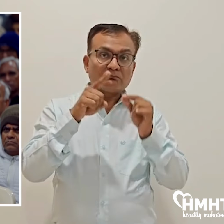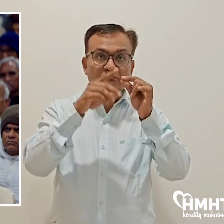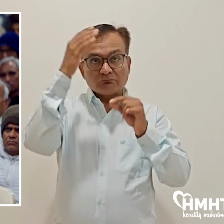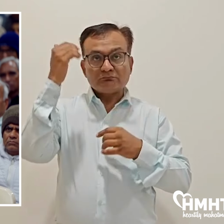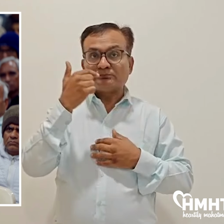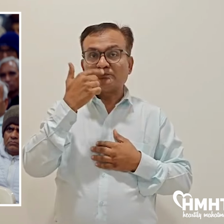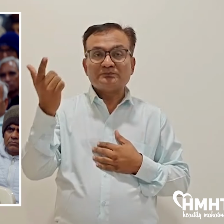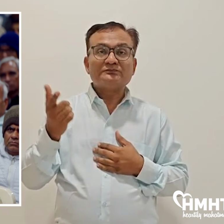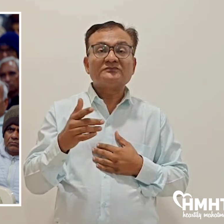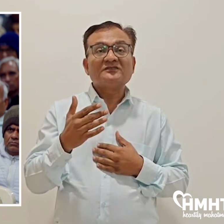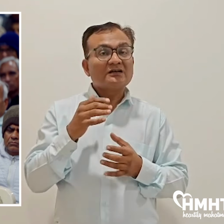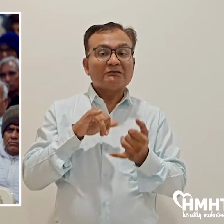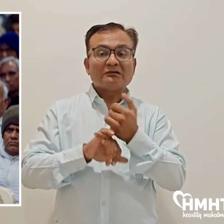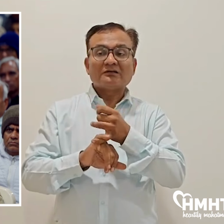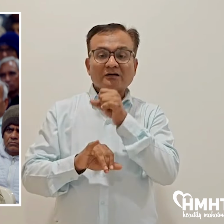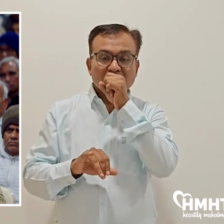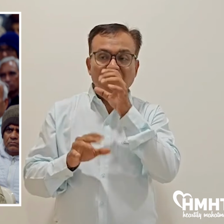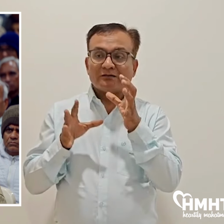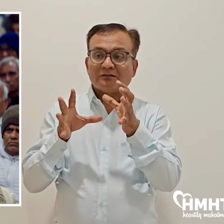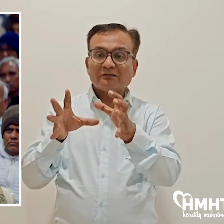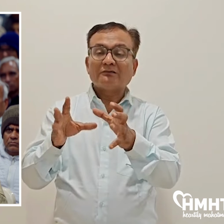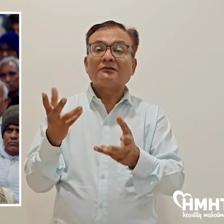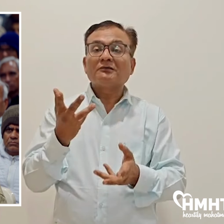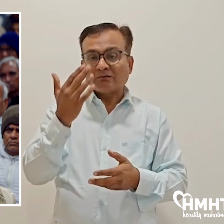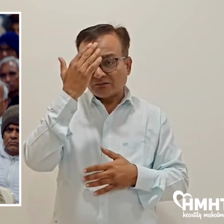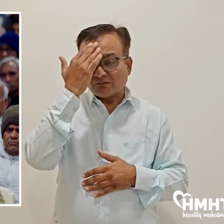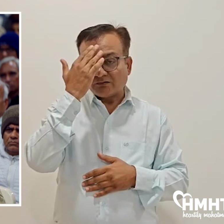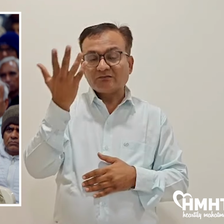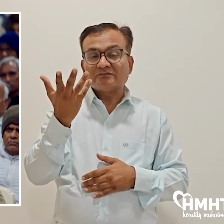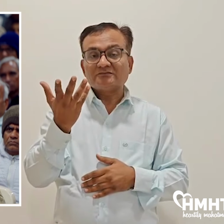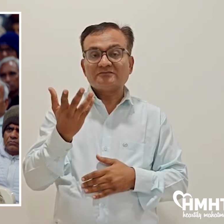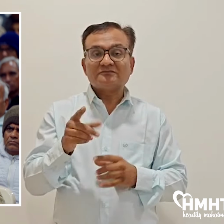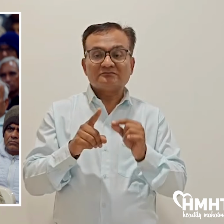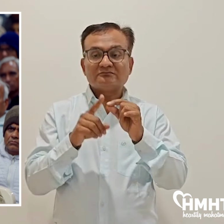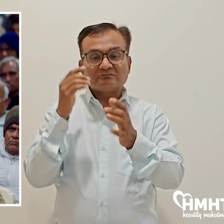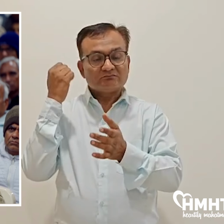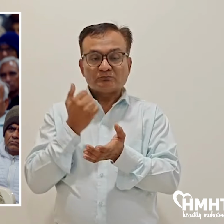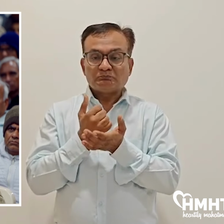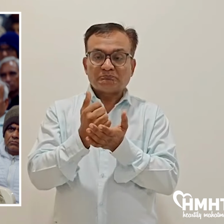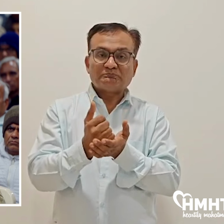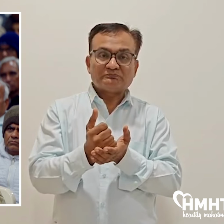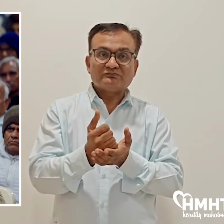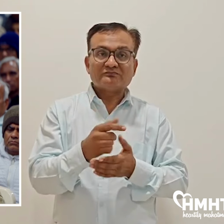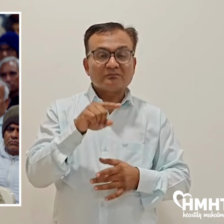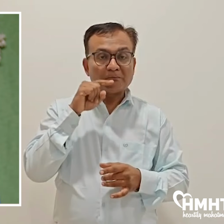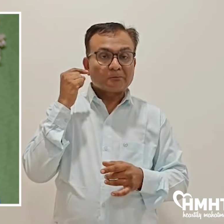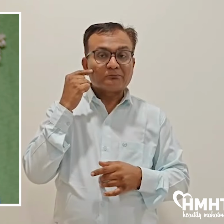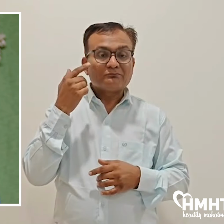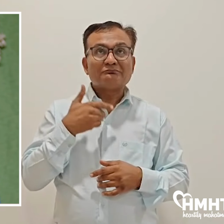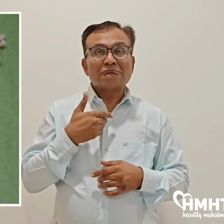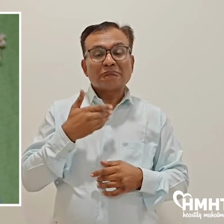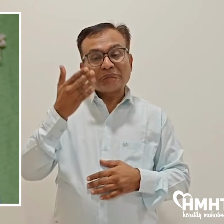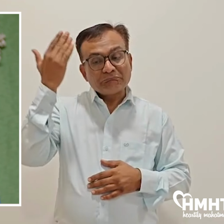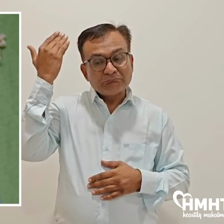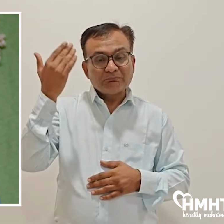શું સત્સંગની કોઈ યોગ્ય ઉંમર છે અને સત્સંગ દરેક ઉંમરની વ્યક્તિઓને કઈ રીતે ઉપયોગી થાય તે સમજાવવા વિનંતી છે. આ